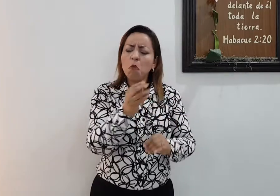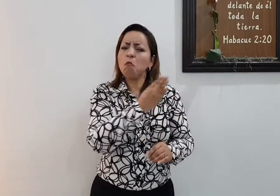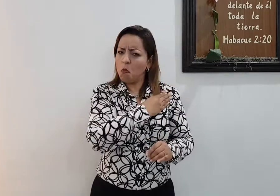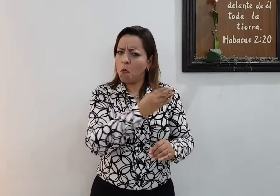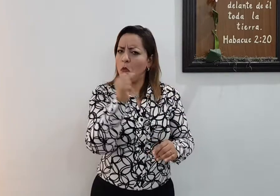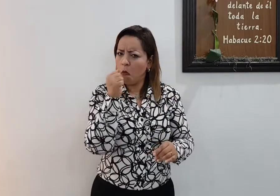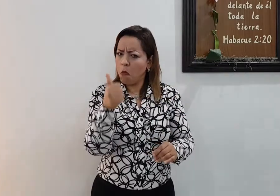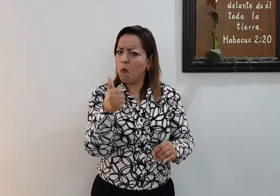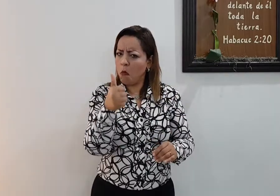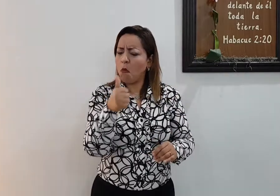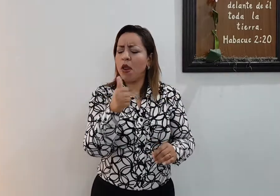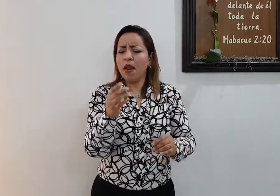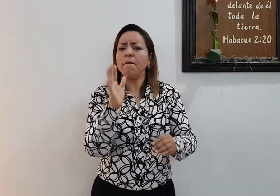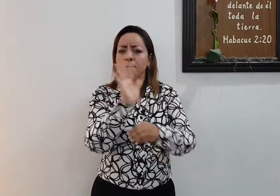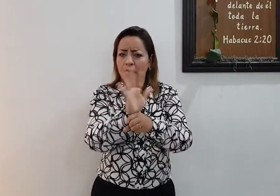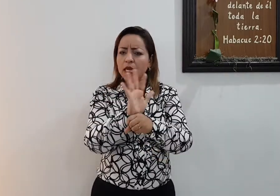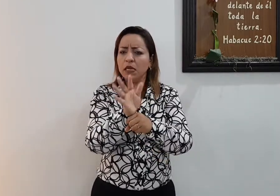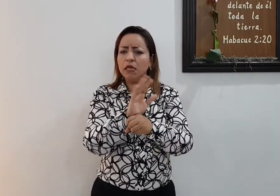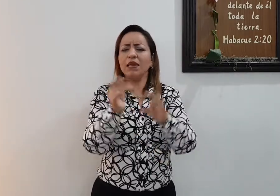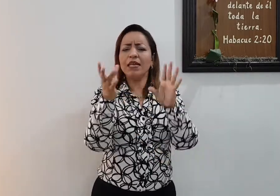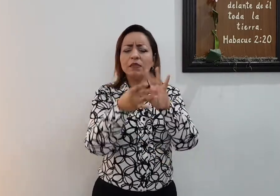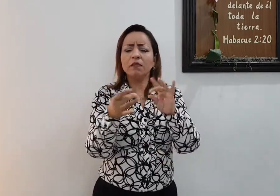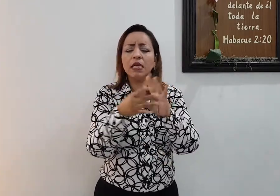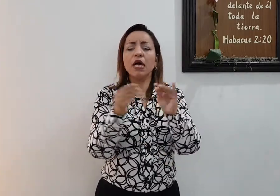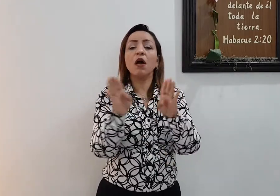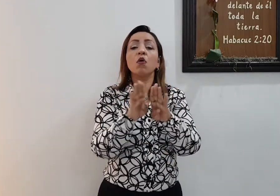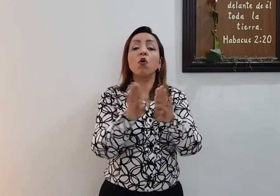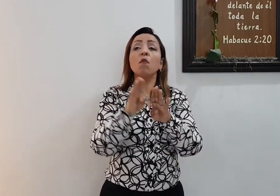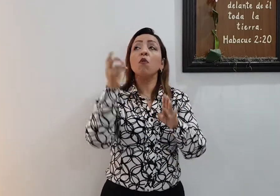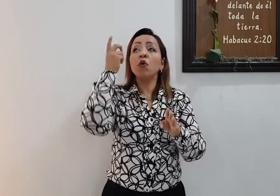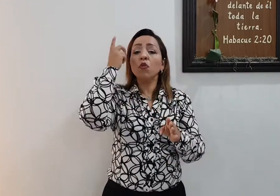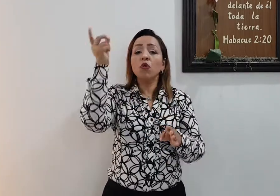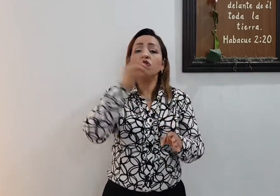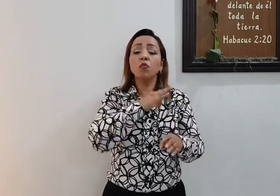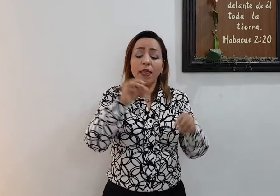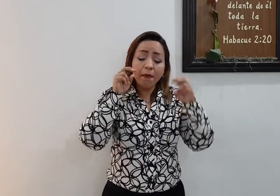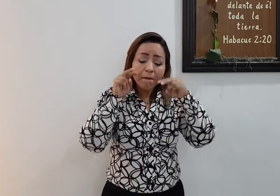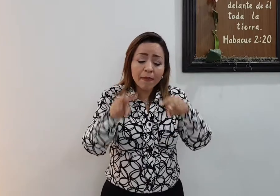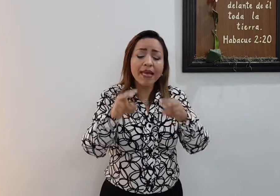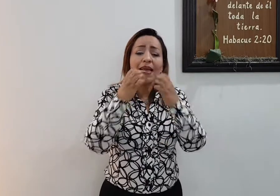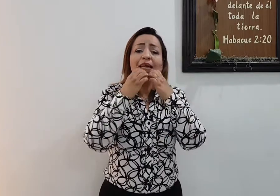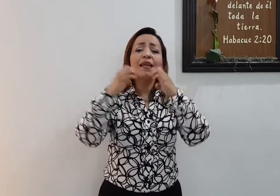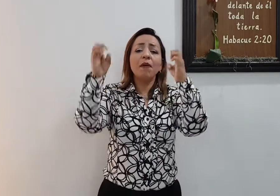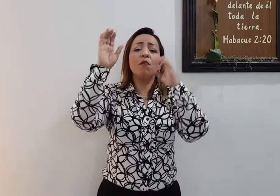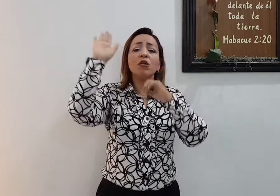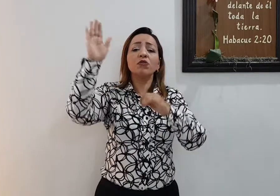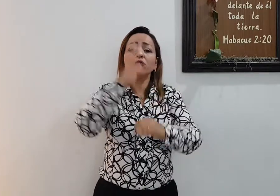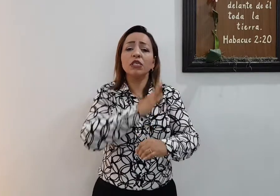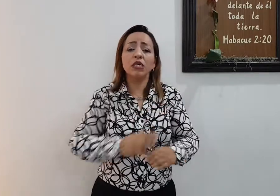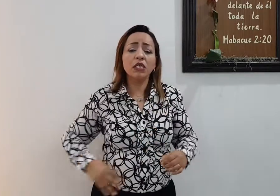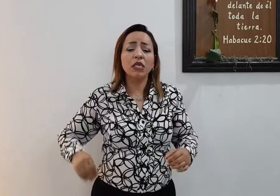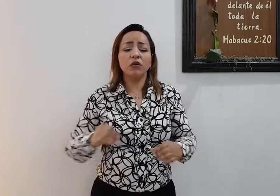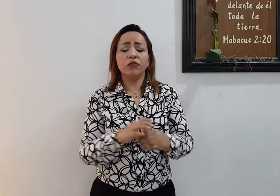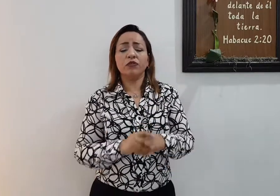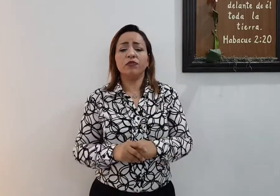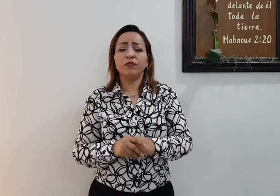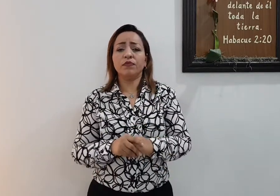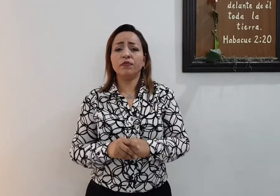las peticiones de sus hijos, cómo Dios ve el clamor de sus hijos. Acuérdense cuando el pueblo de Israel estaba esclavizado